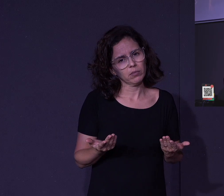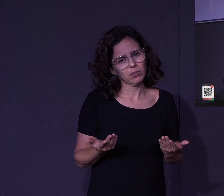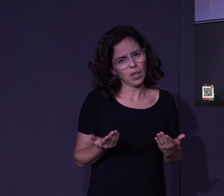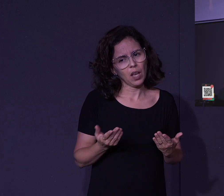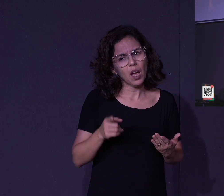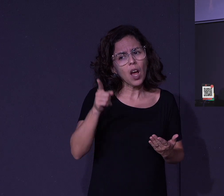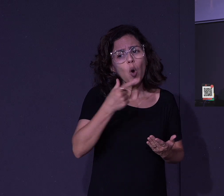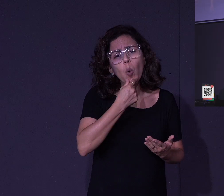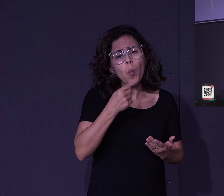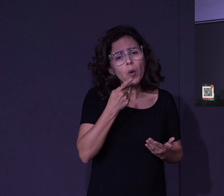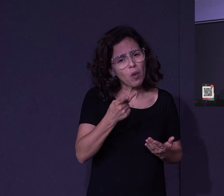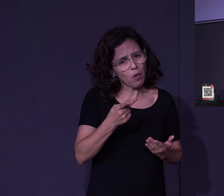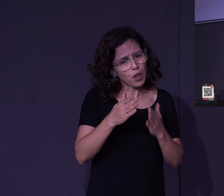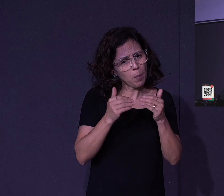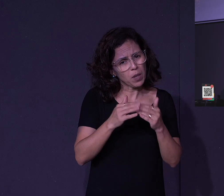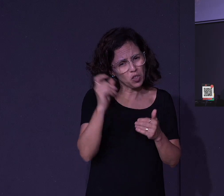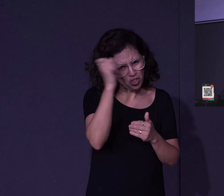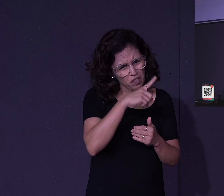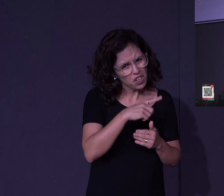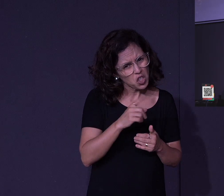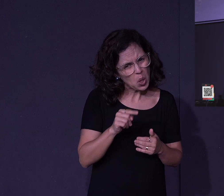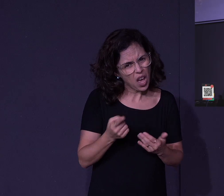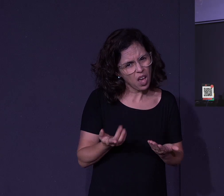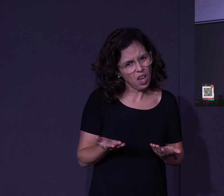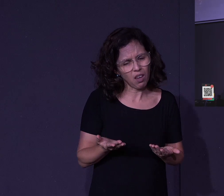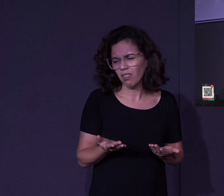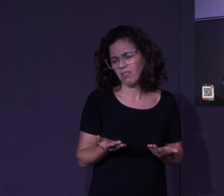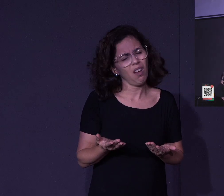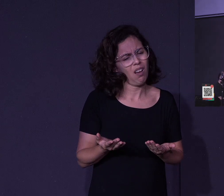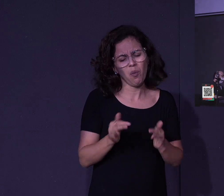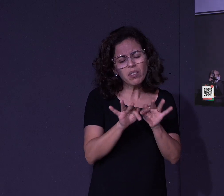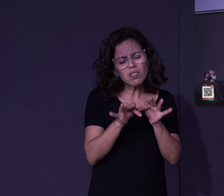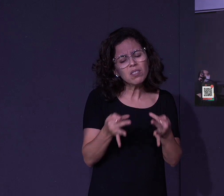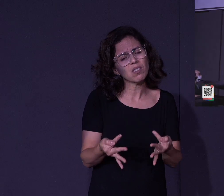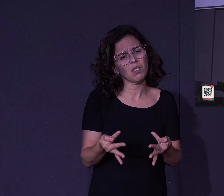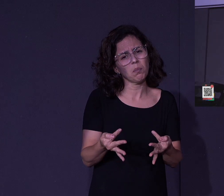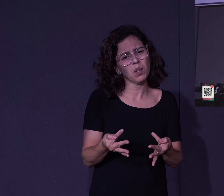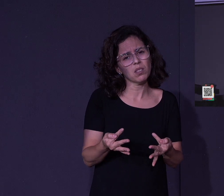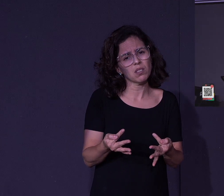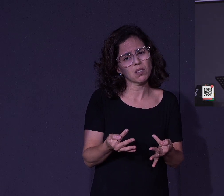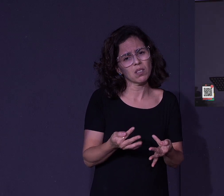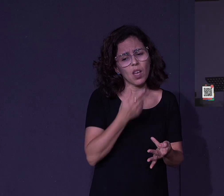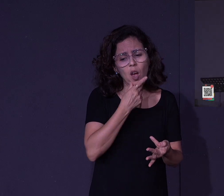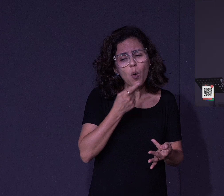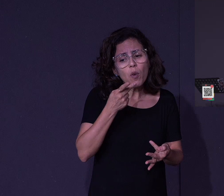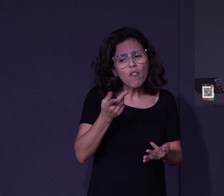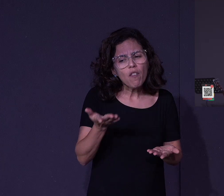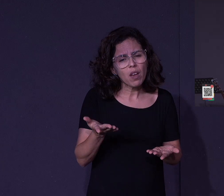soberba. Deus falou, obedece. E depois dele se incluir